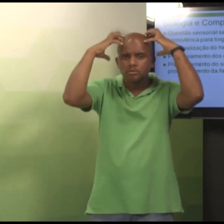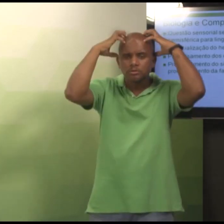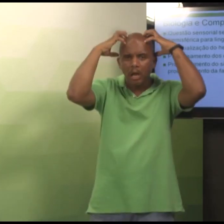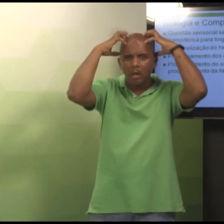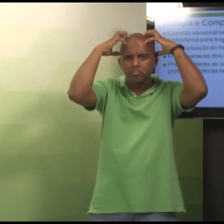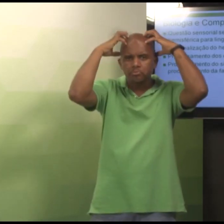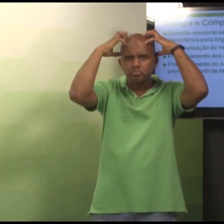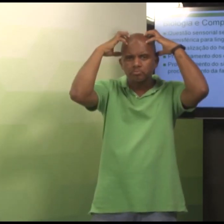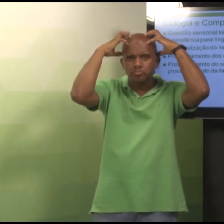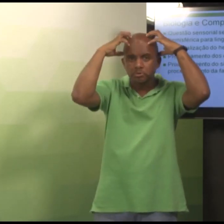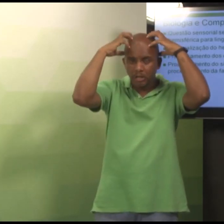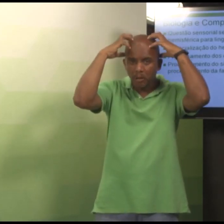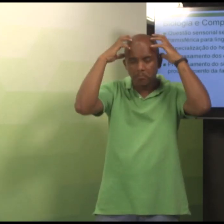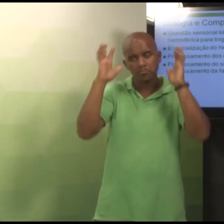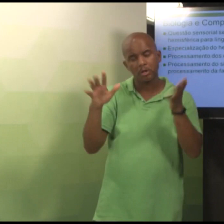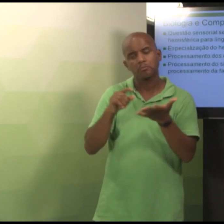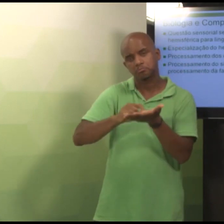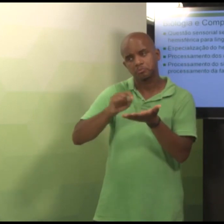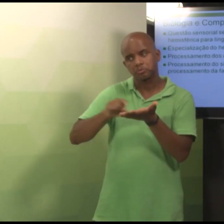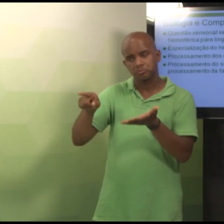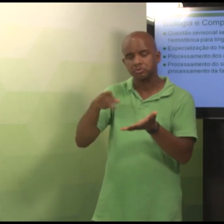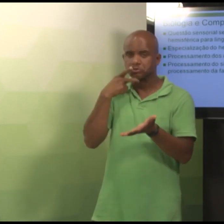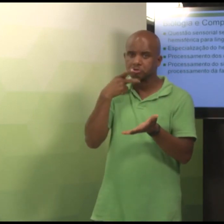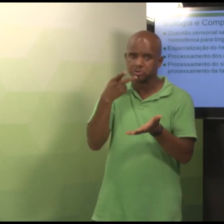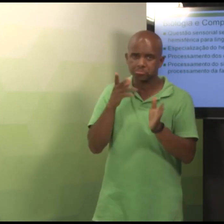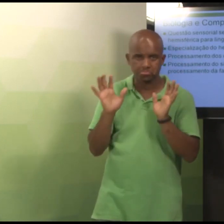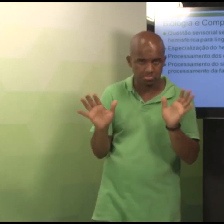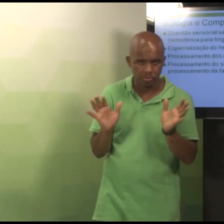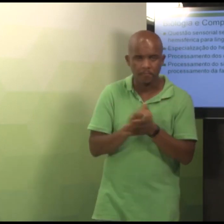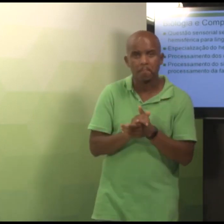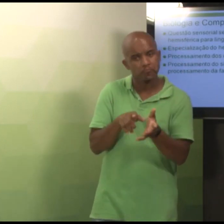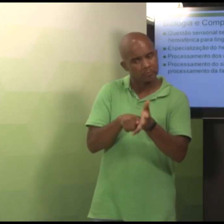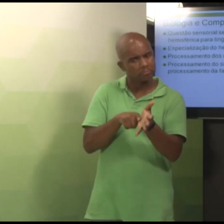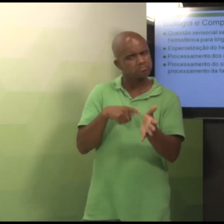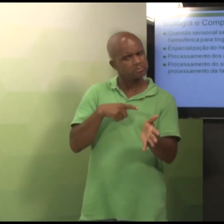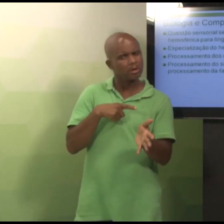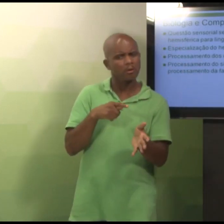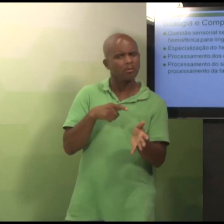trabalha os dois hemisférios do cérebro, isso de acordo com pesquisas